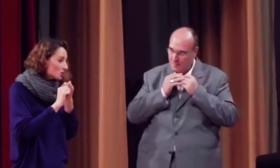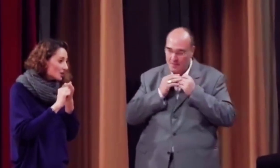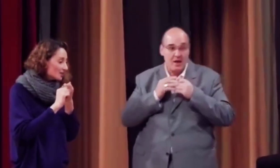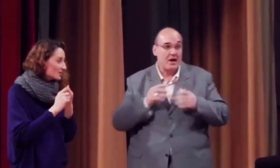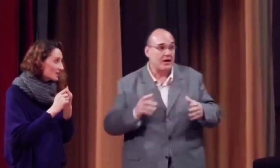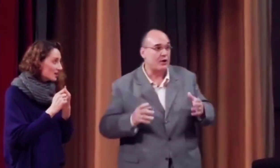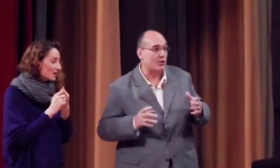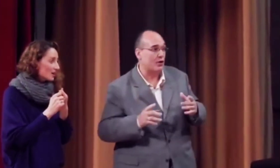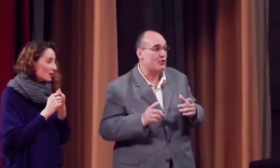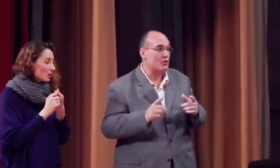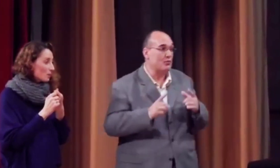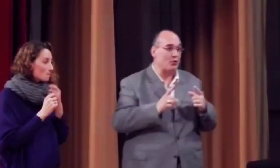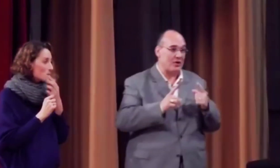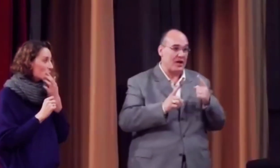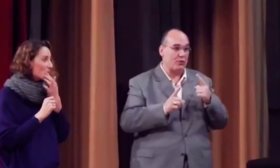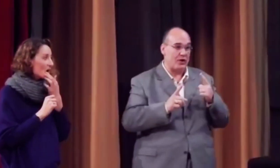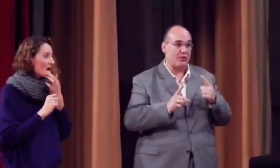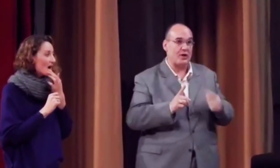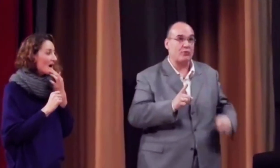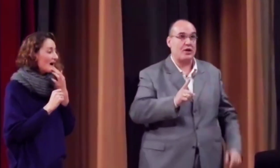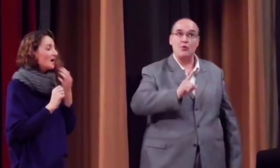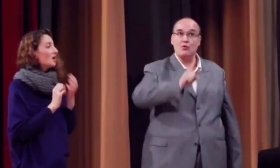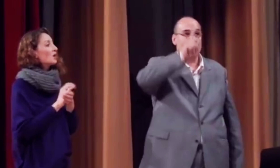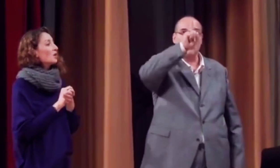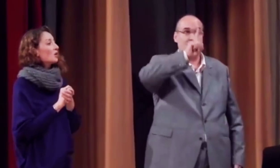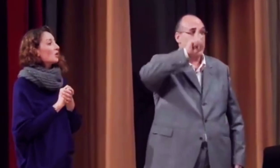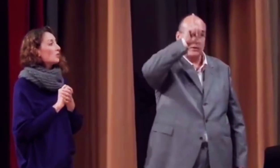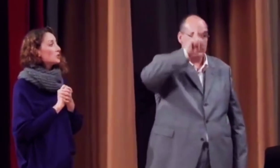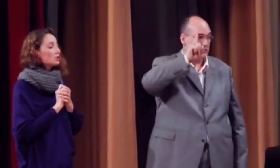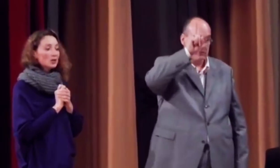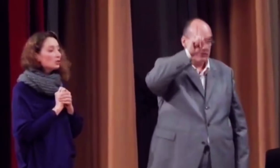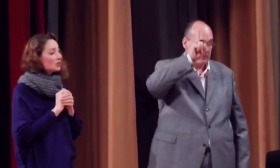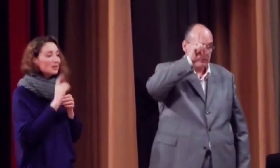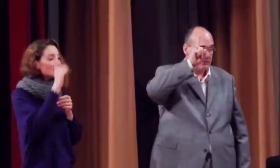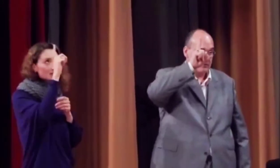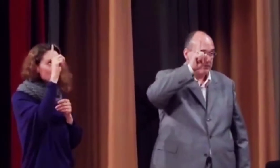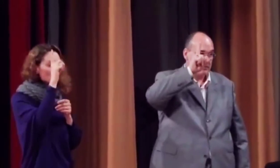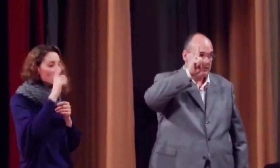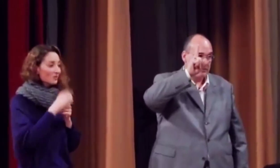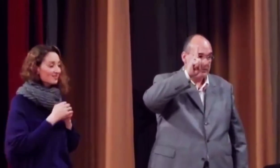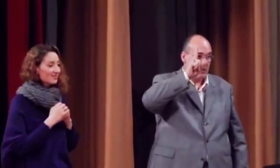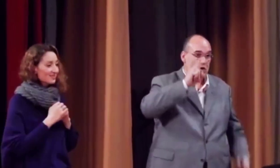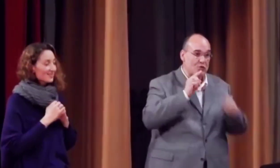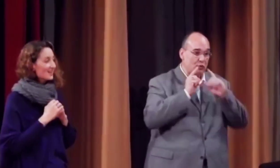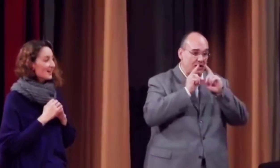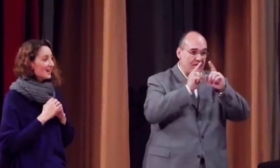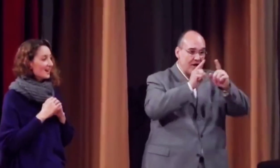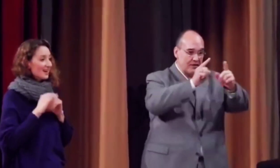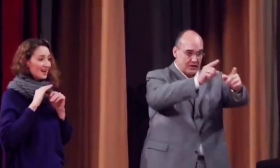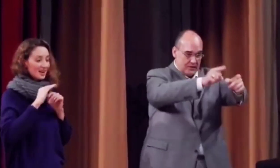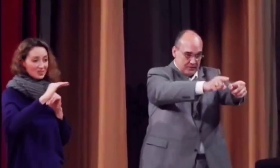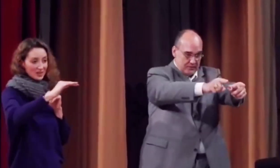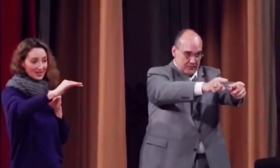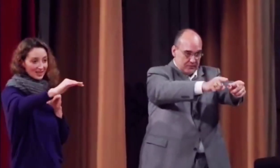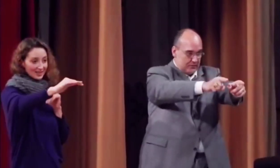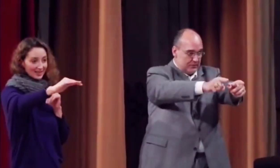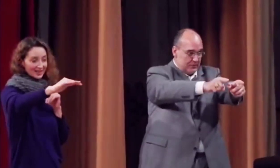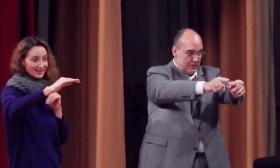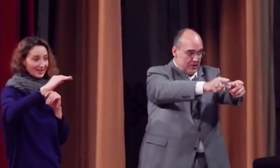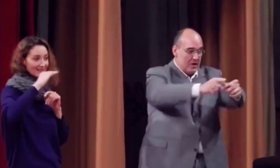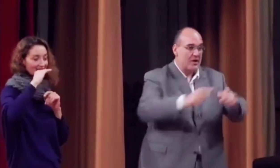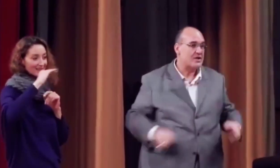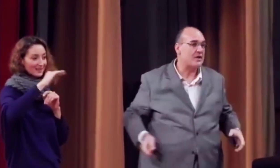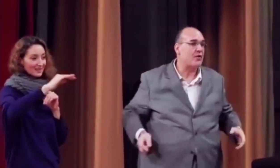così apprigionate. Le note non sono più, le note acute non sono in alto. Le alte note non sono in alto. Sono in avanti. Sono in